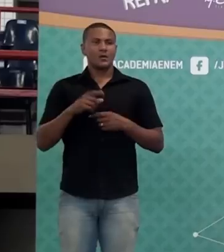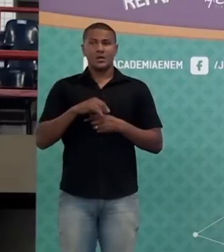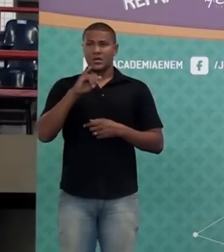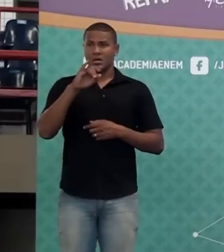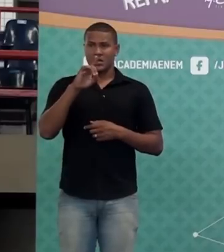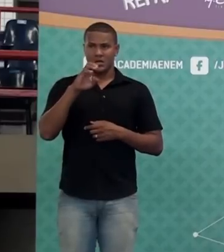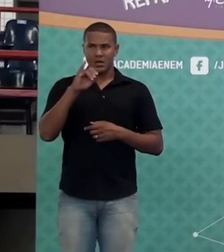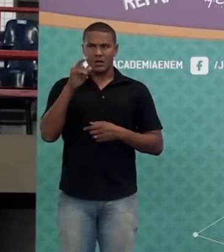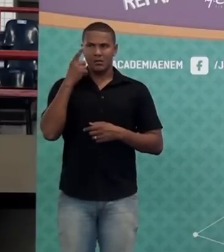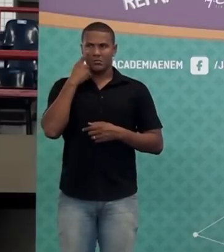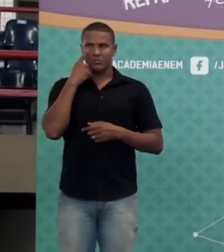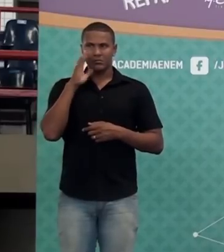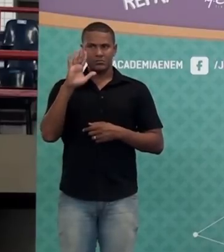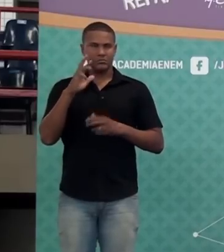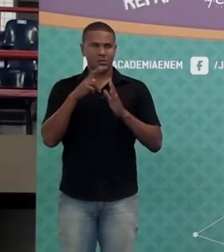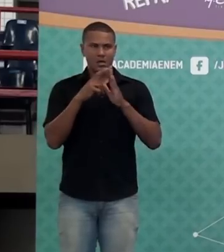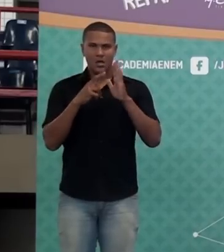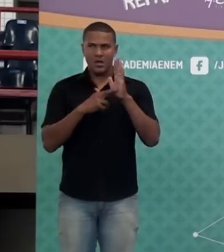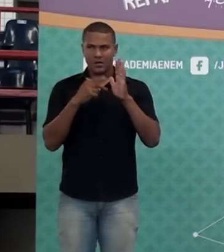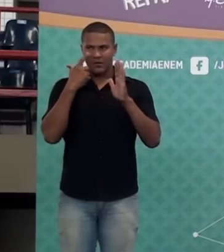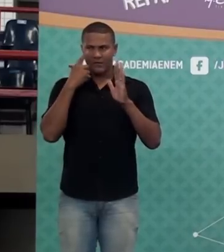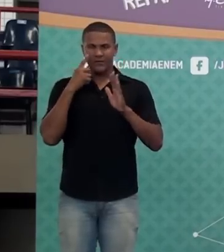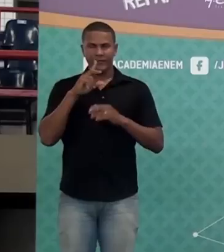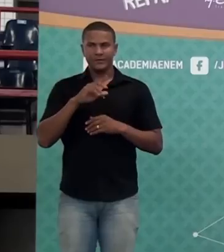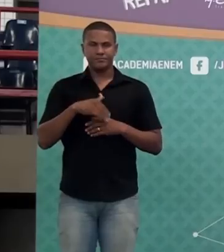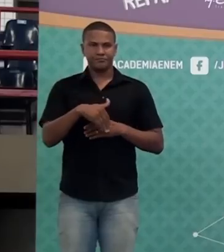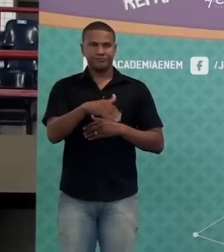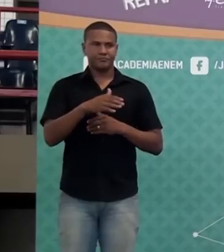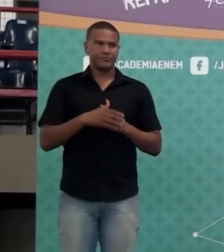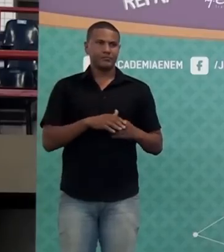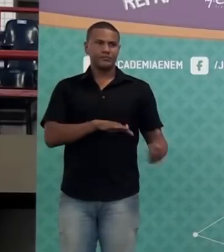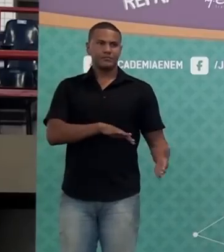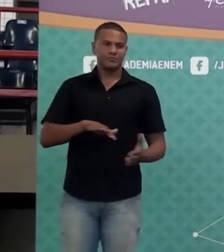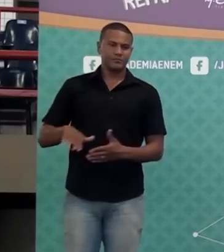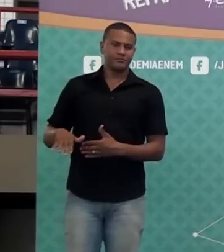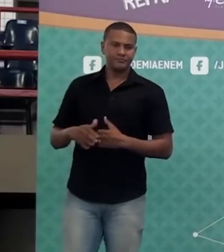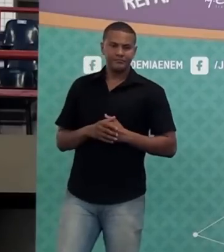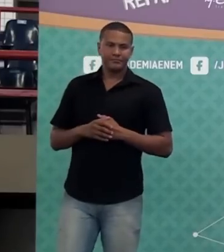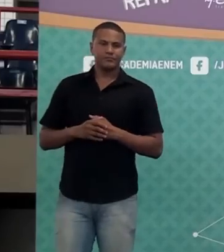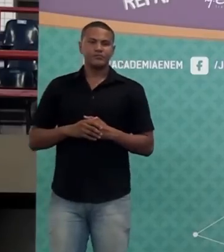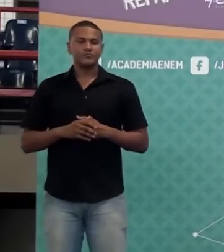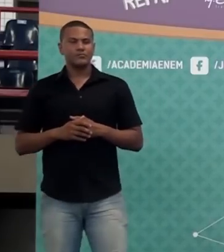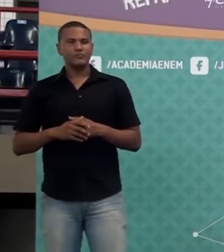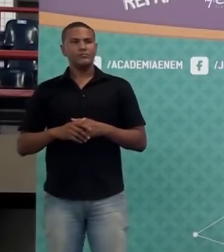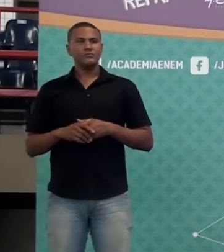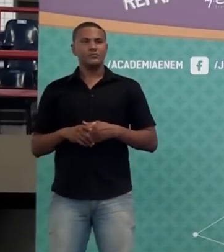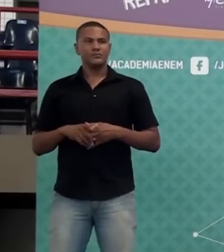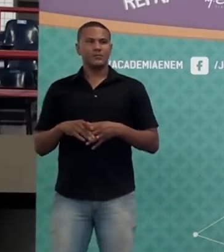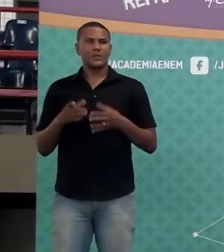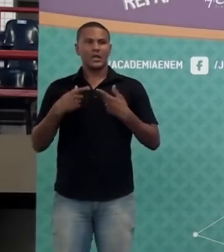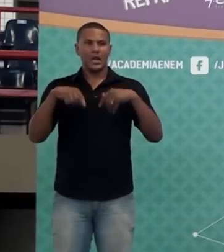essas regras daqui a pouco, mais adiante. Atenção, regra